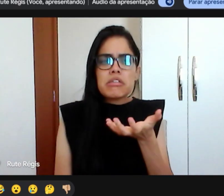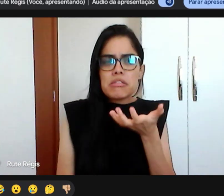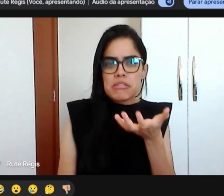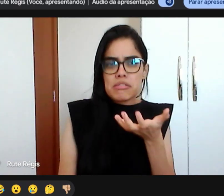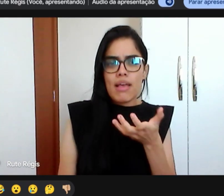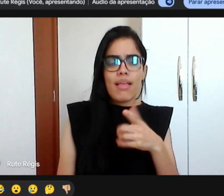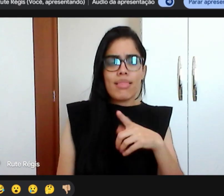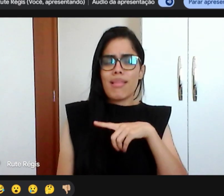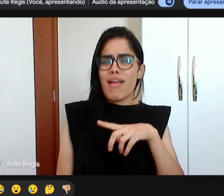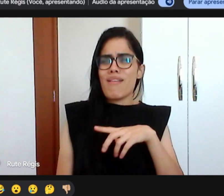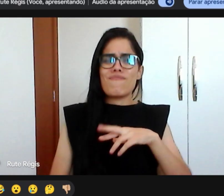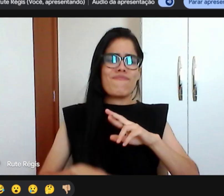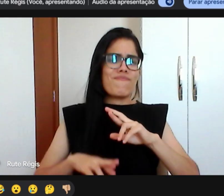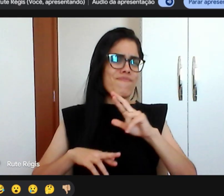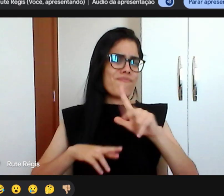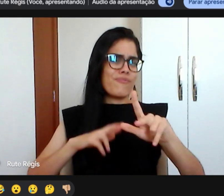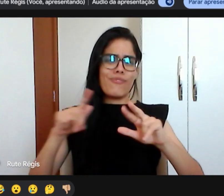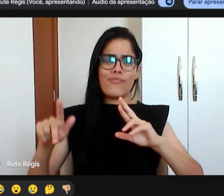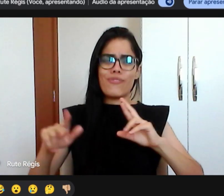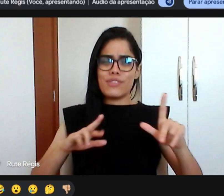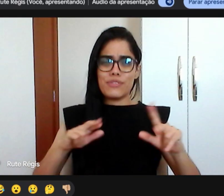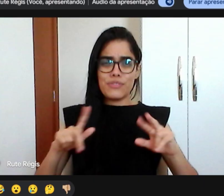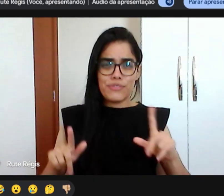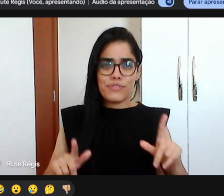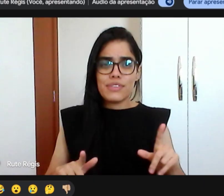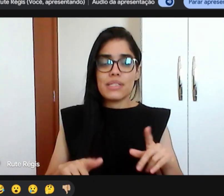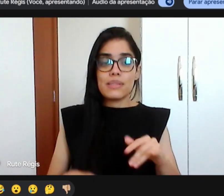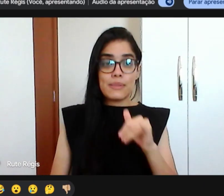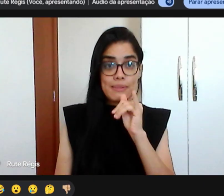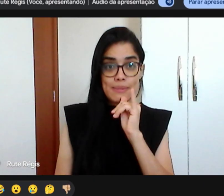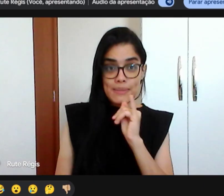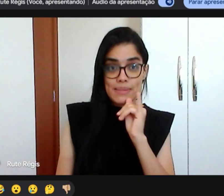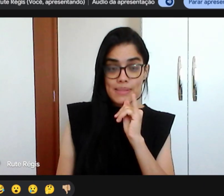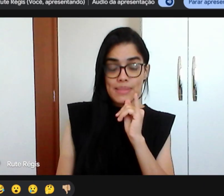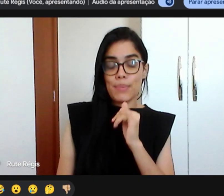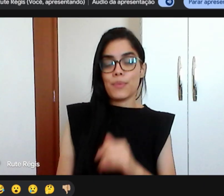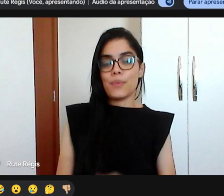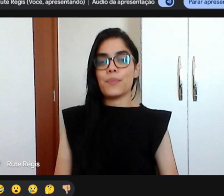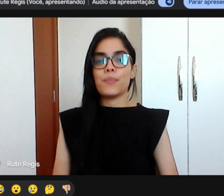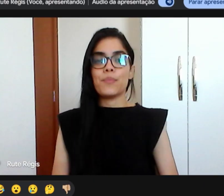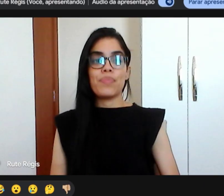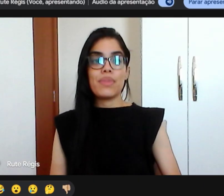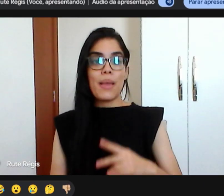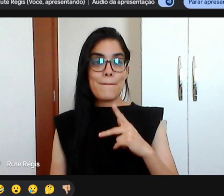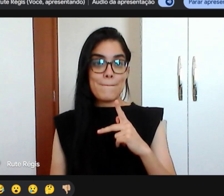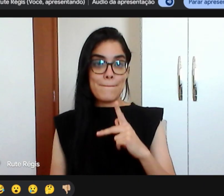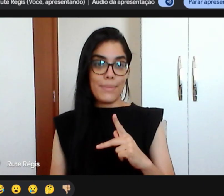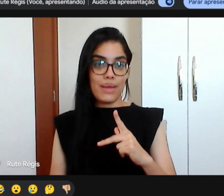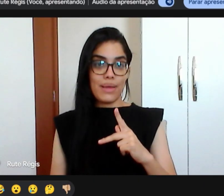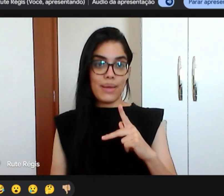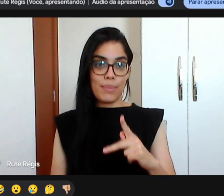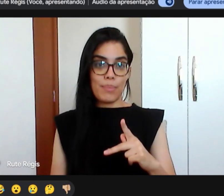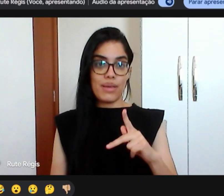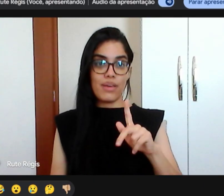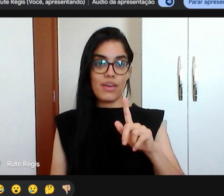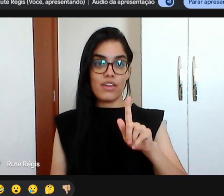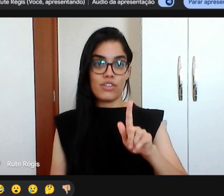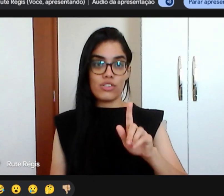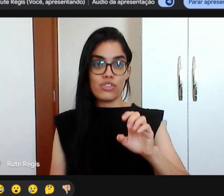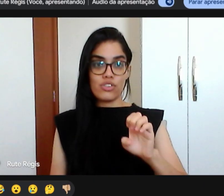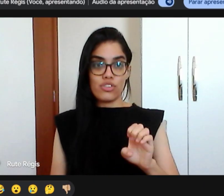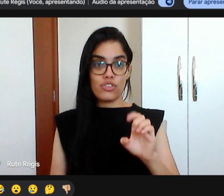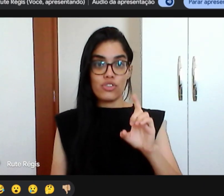Qual o programa de mestrado que vocês têm interesse? Porque existem vários, Por exemplo, temos